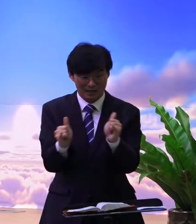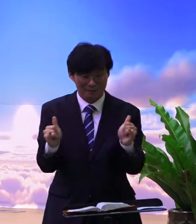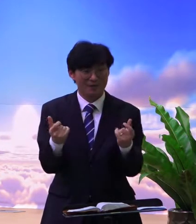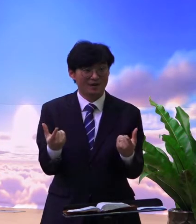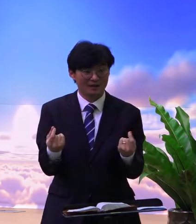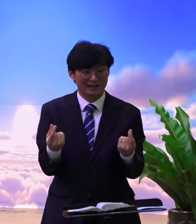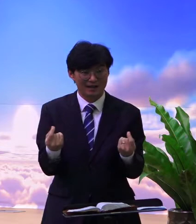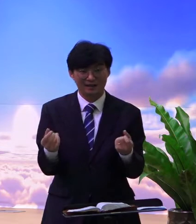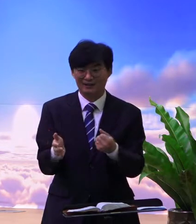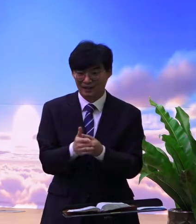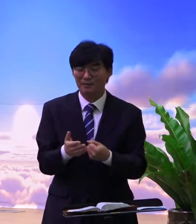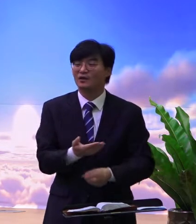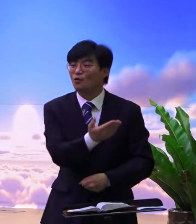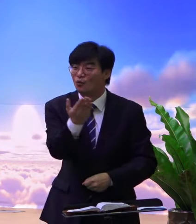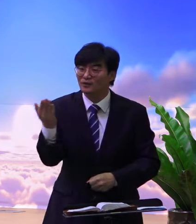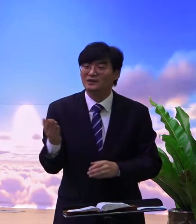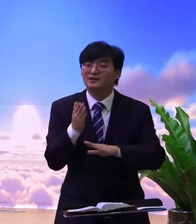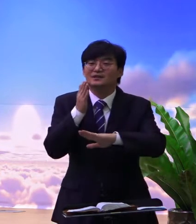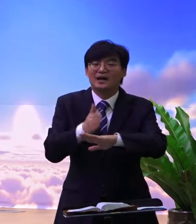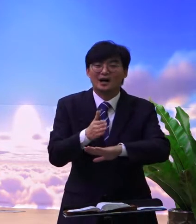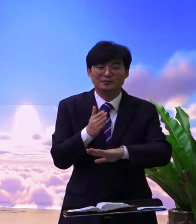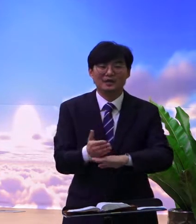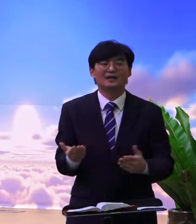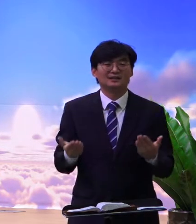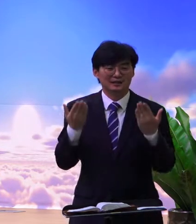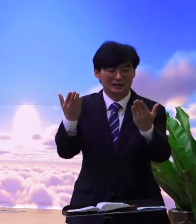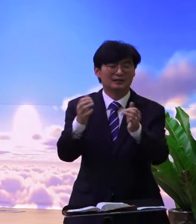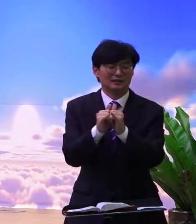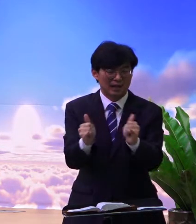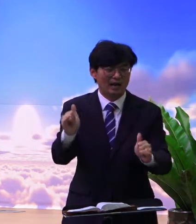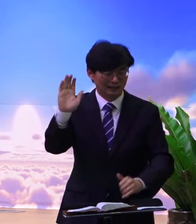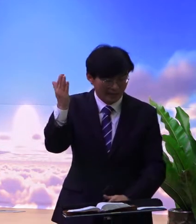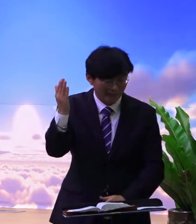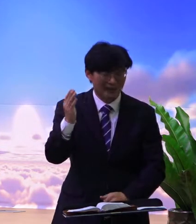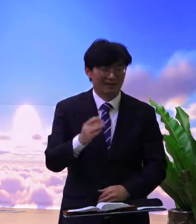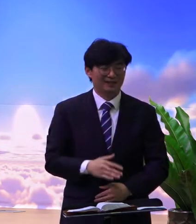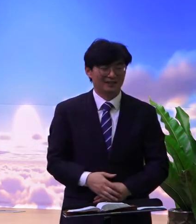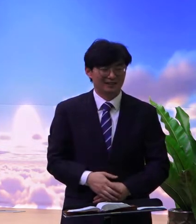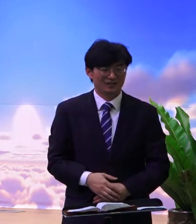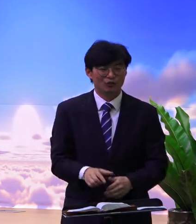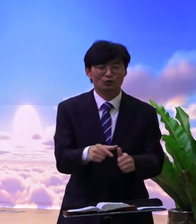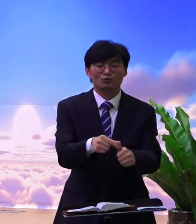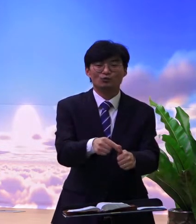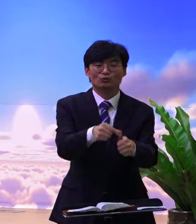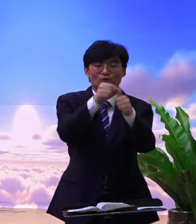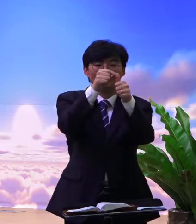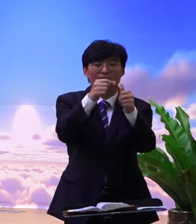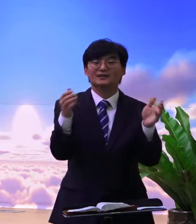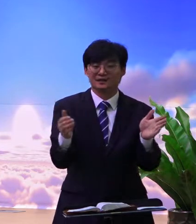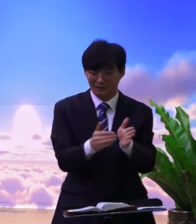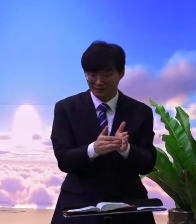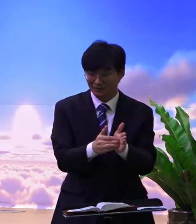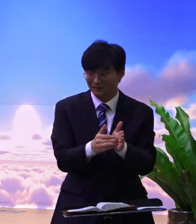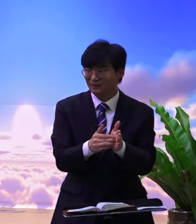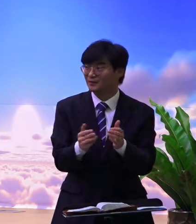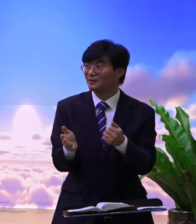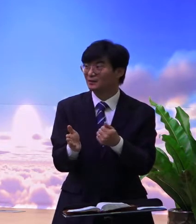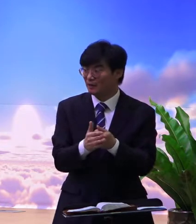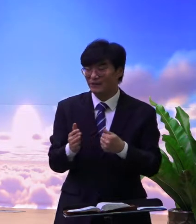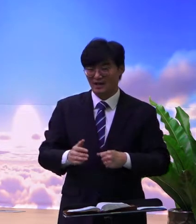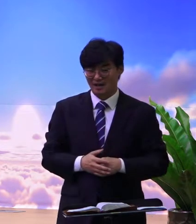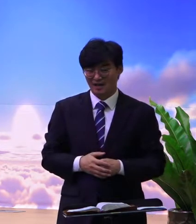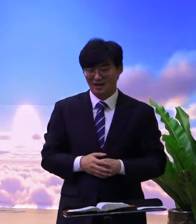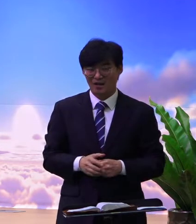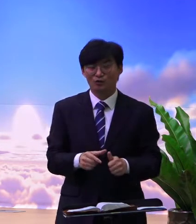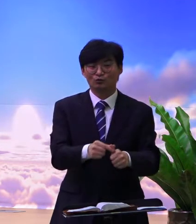너희는 감사하는 자가 되라. 이 말은 뭡니까? 구원 받았습니까? 예수님 만나고 구원 받았습니까?